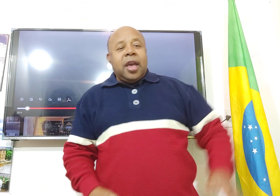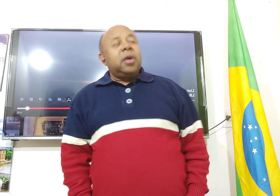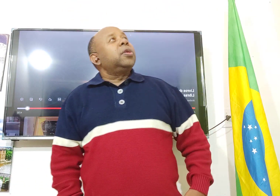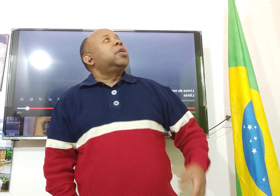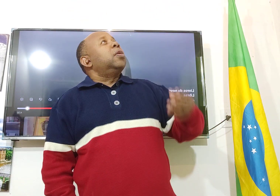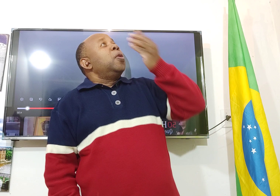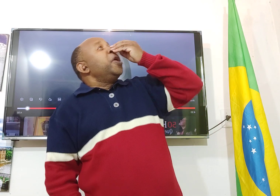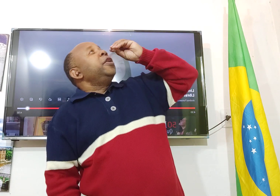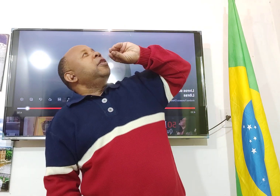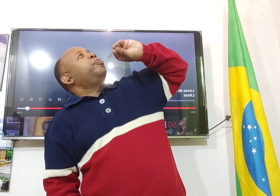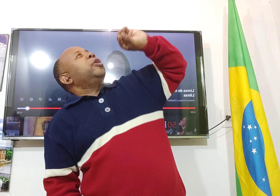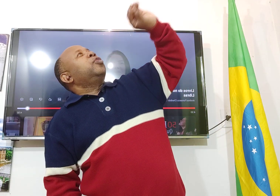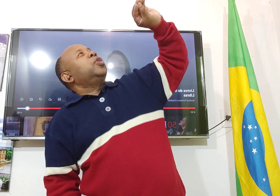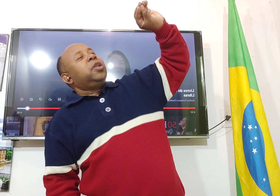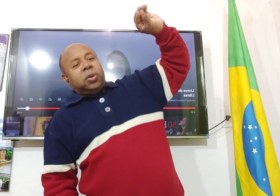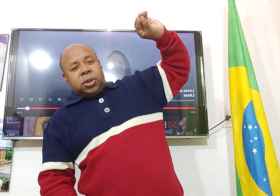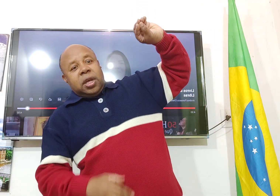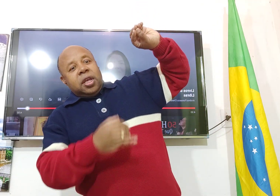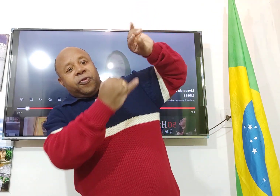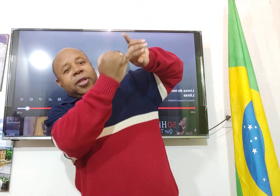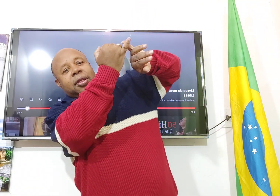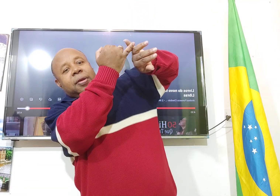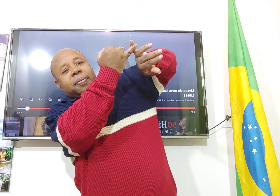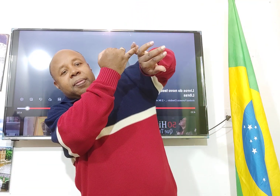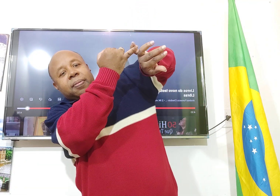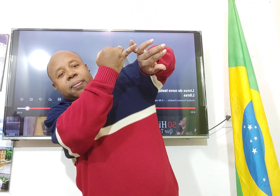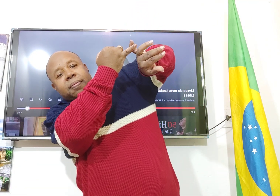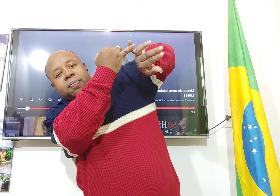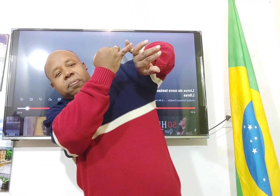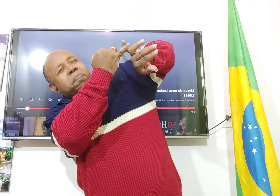o que aconteceu? Ele desprezou Deus e eu fiz assim.